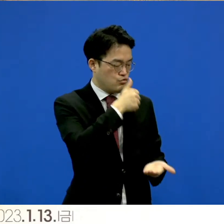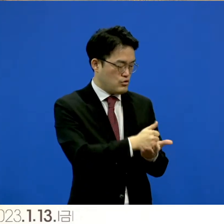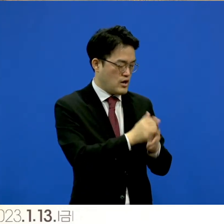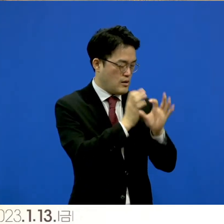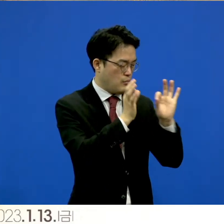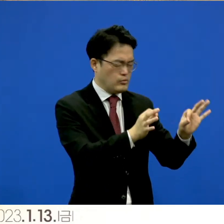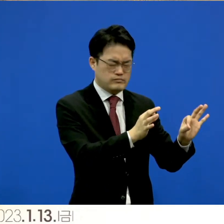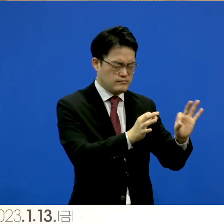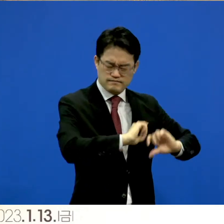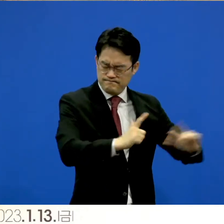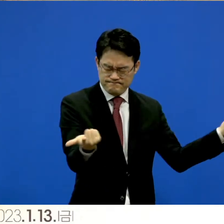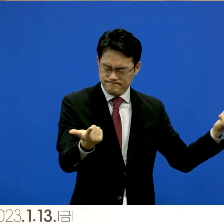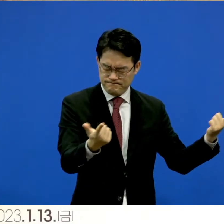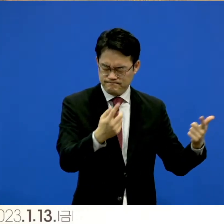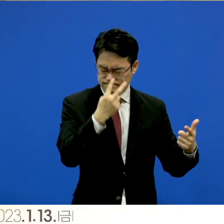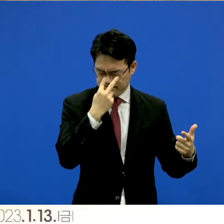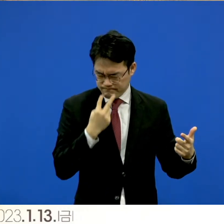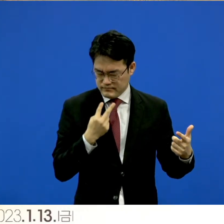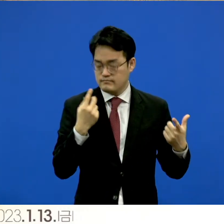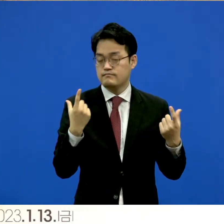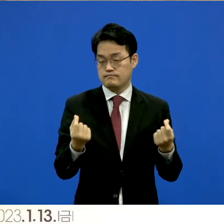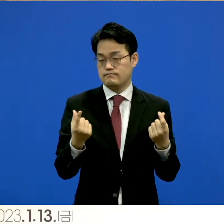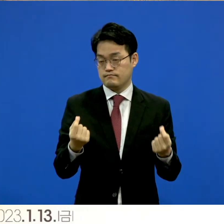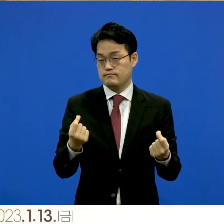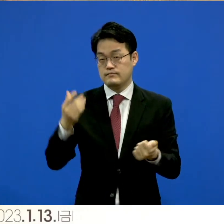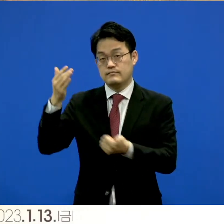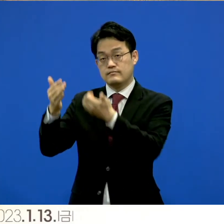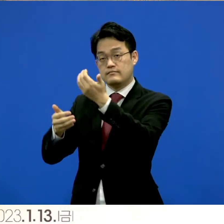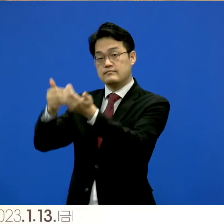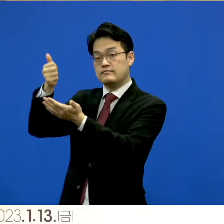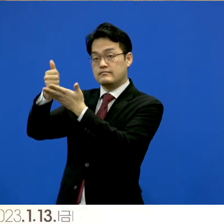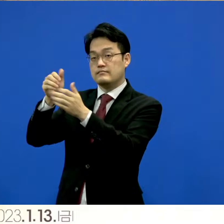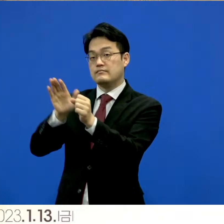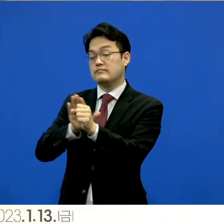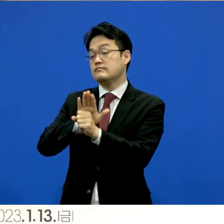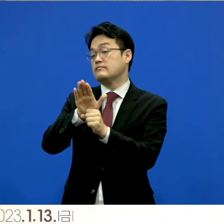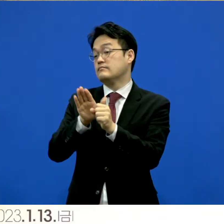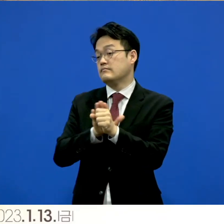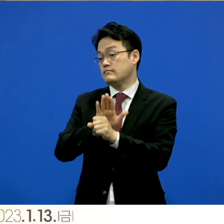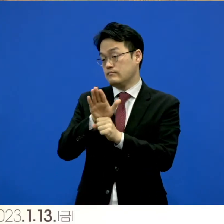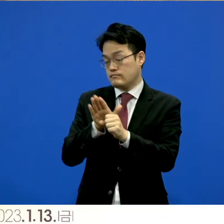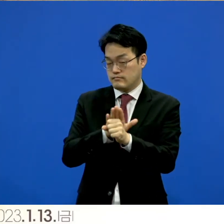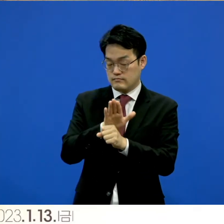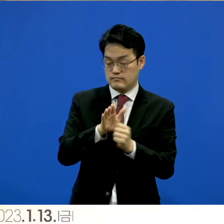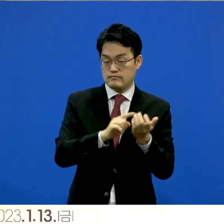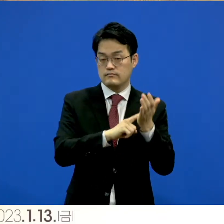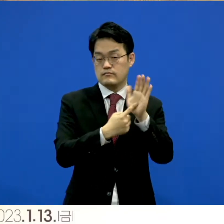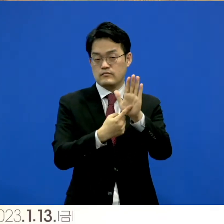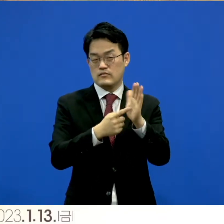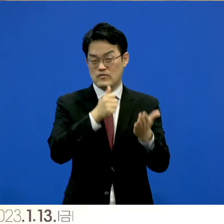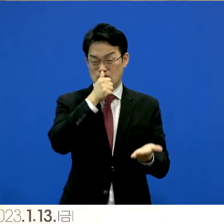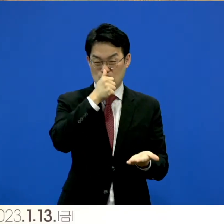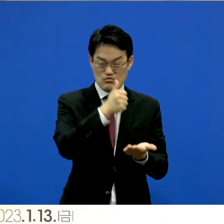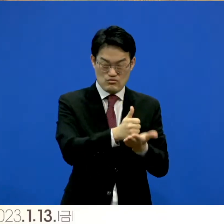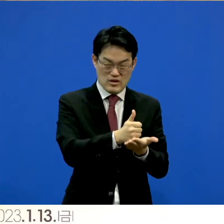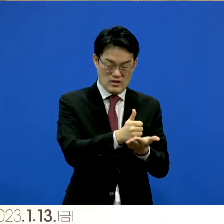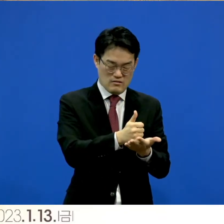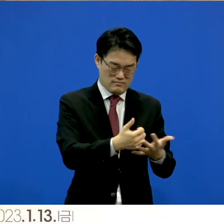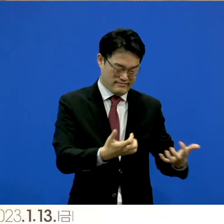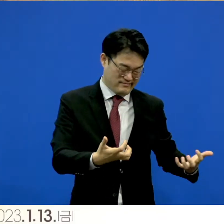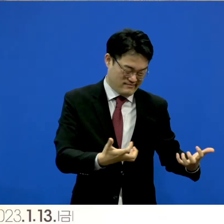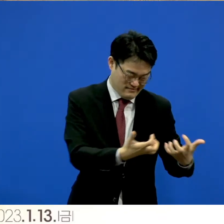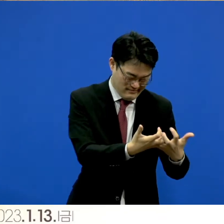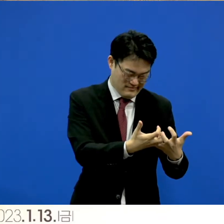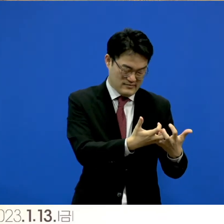이것은 어떻게 보면 하나님의 사랑의 신비를 묘하게 표현한 것입니다. 죄로 얼룩진 인간에 대한 하나님의 은총이 얼마나 큰가 하는 것을